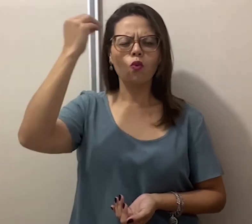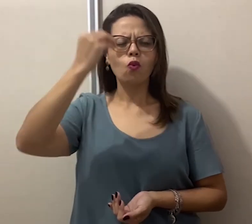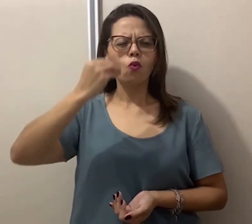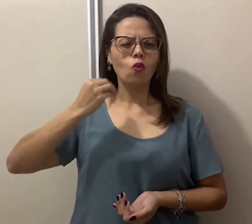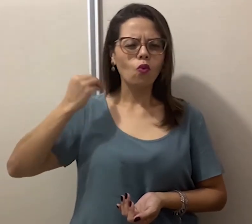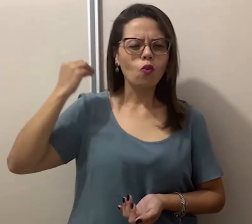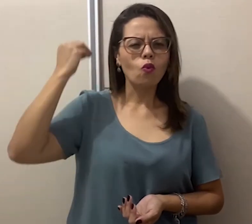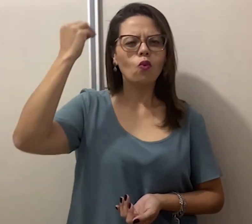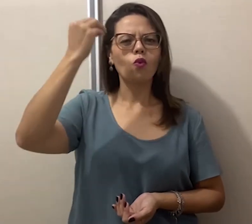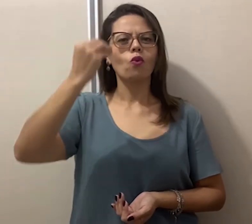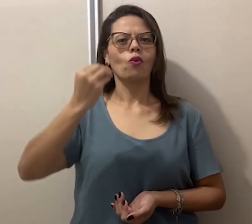Muita experiência.